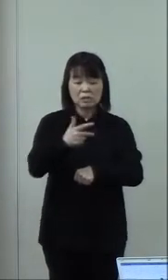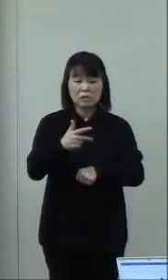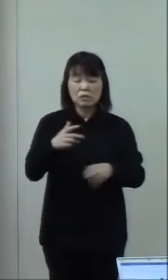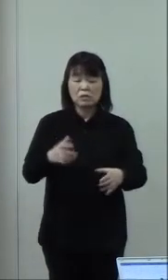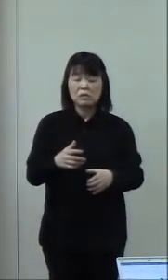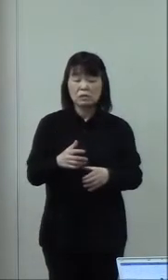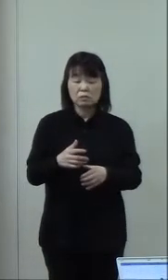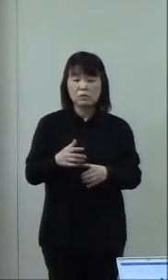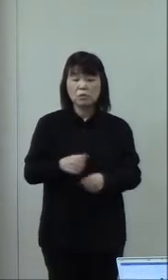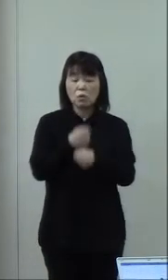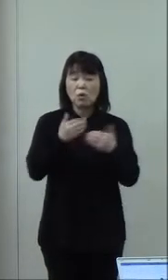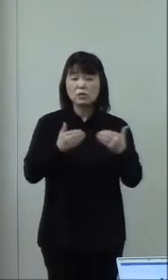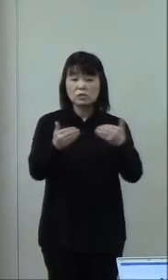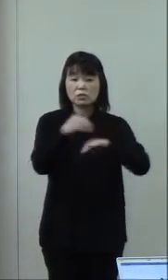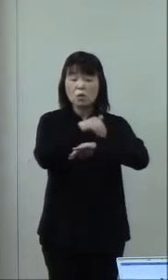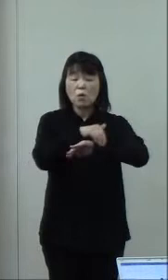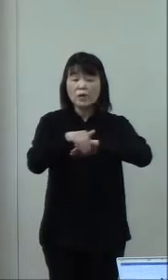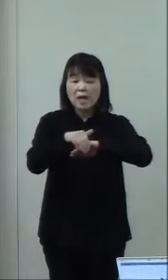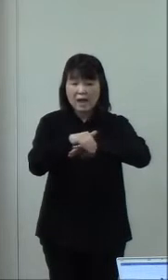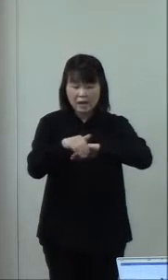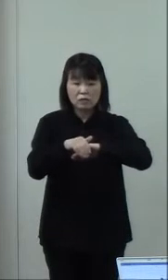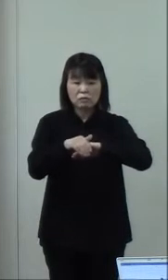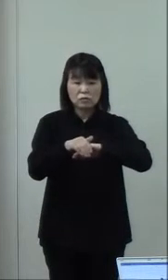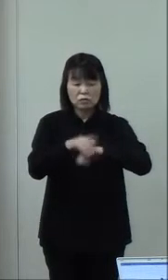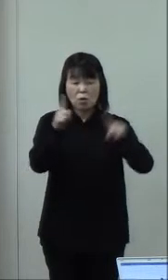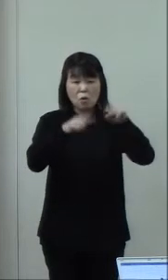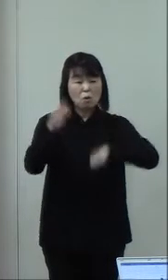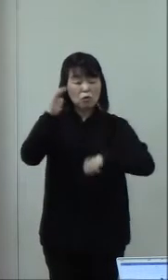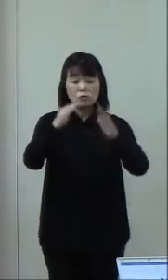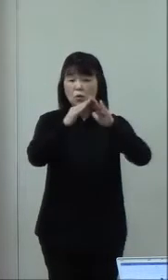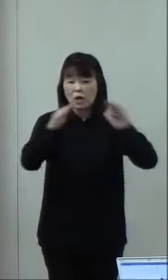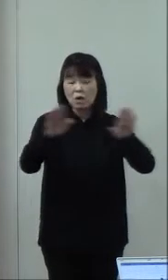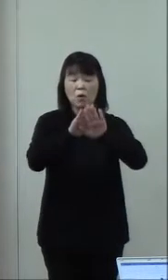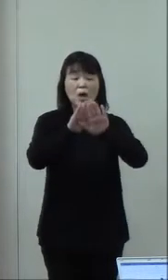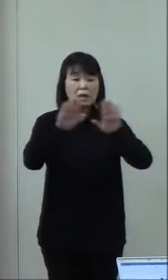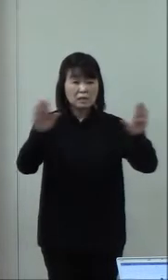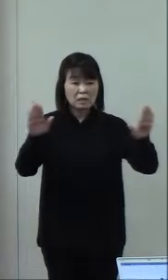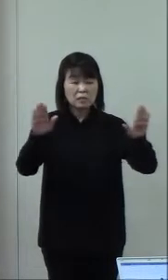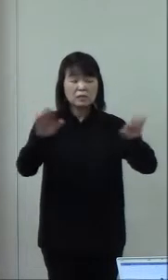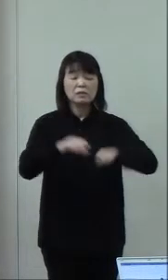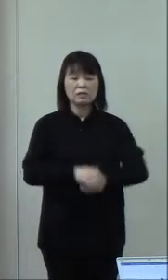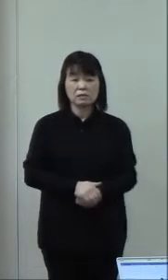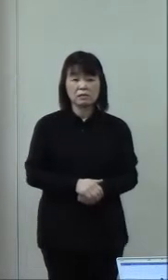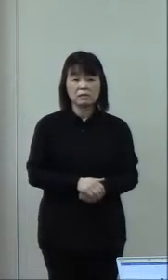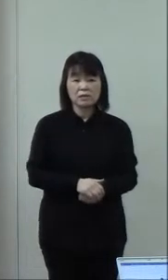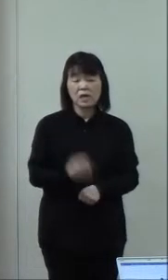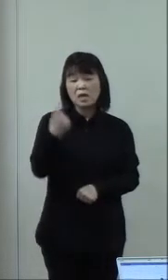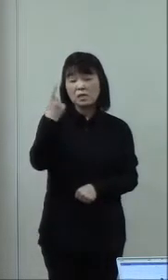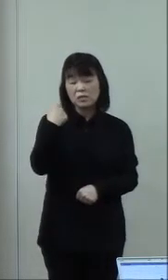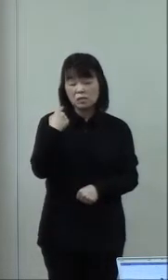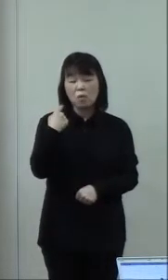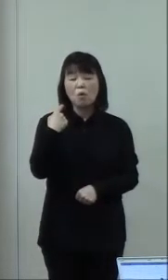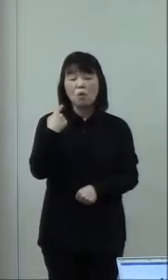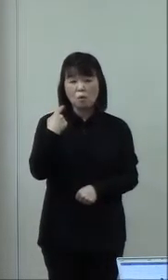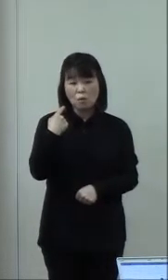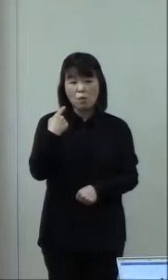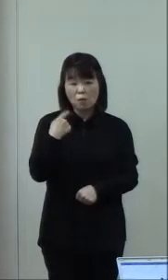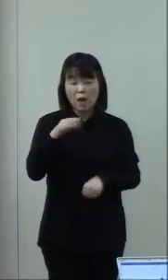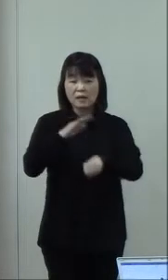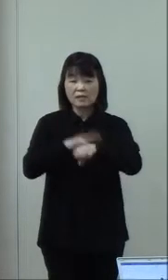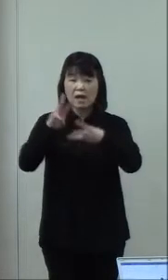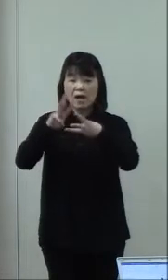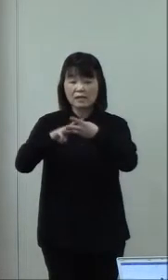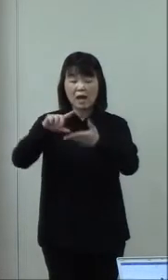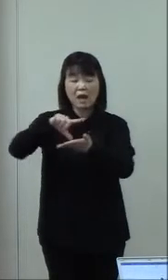る公聴会を行っております。昨日、佐田地区を皮切りにです